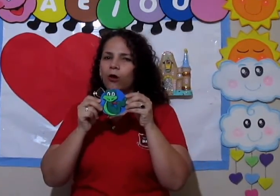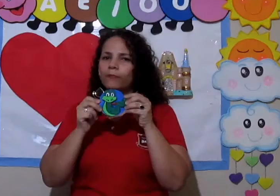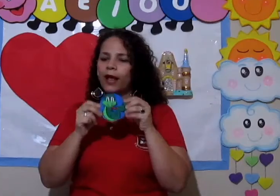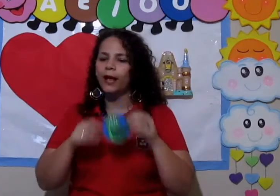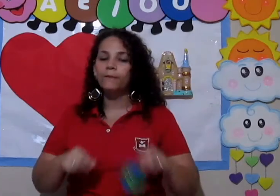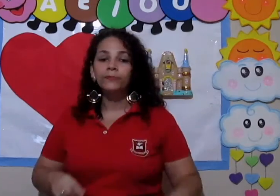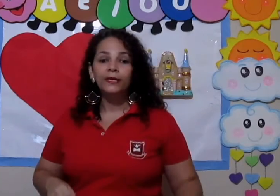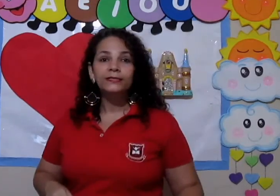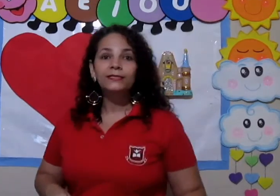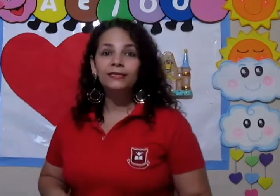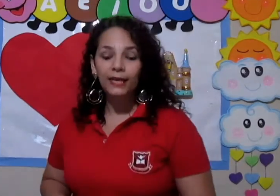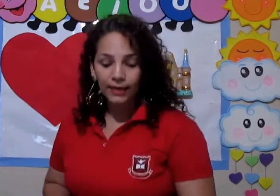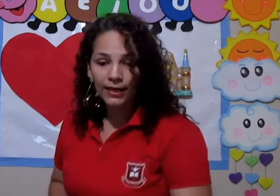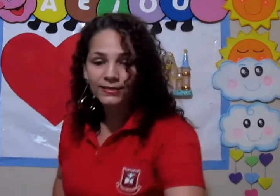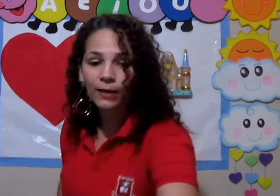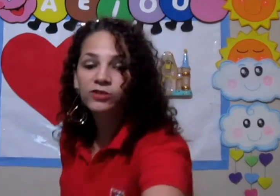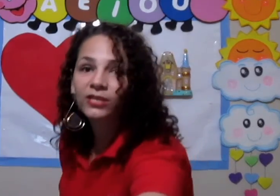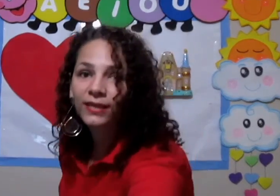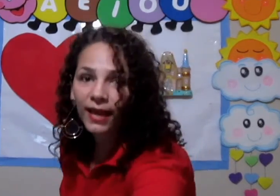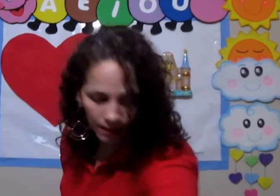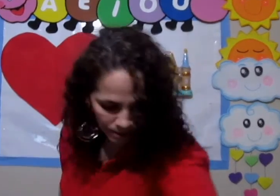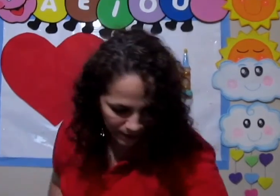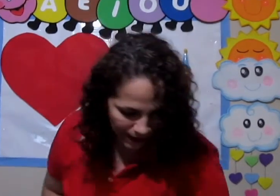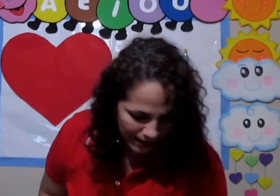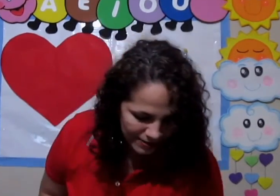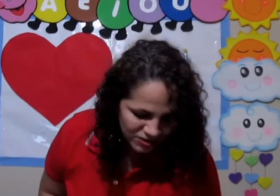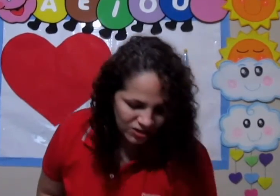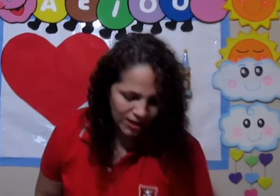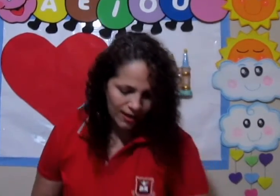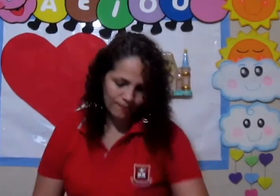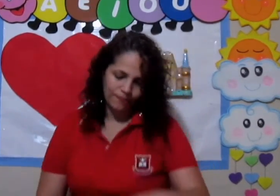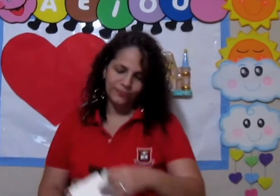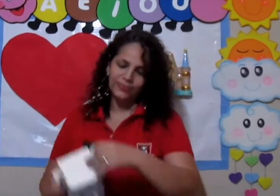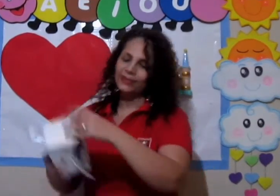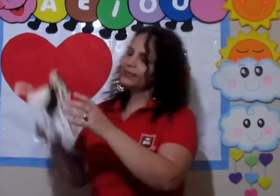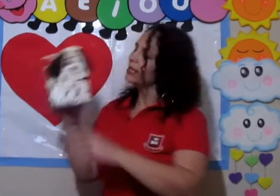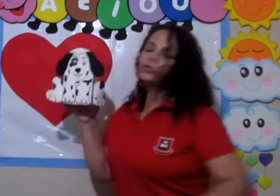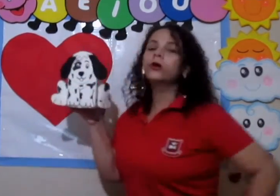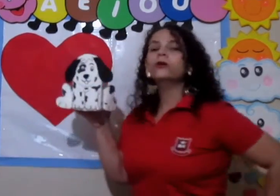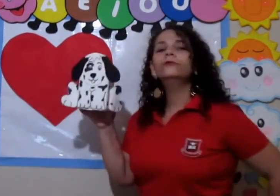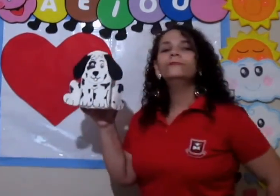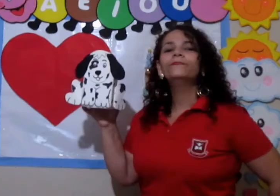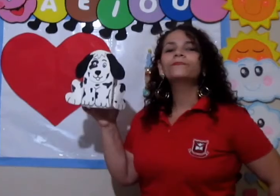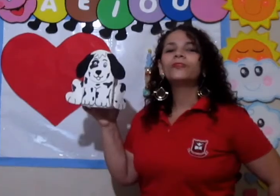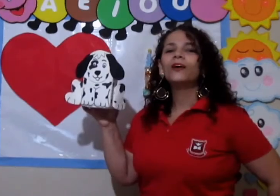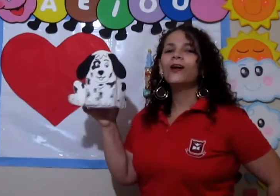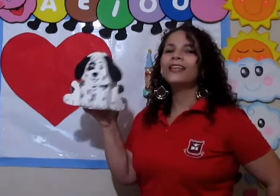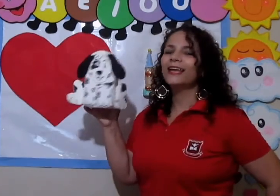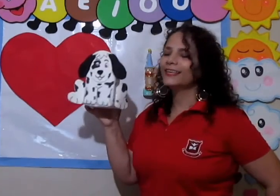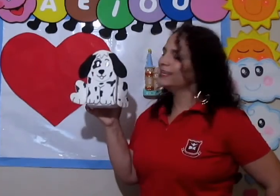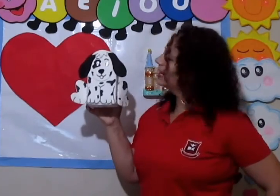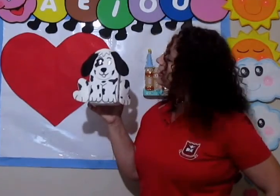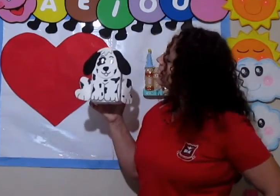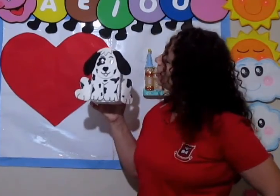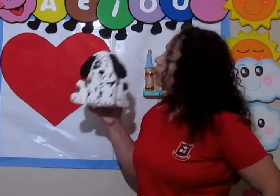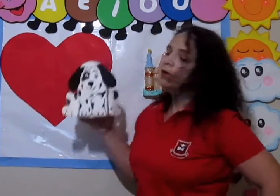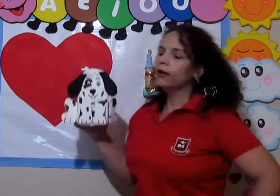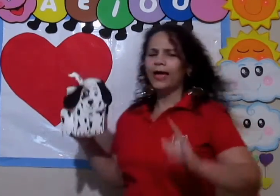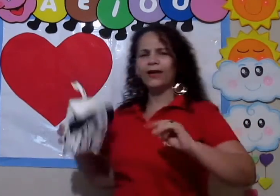cobra. C, sabe de quê? De cachorro. Olha que legal. Ah,